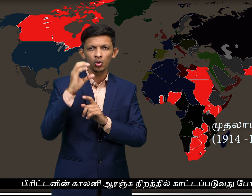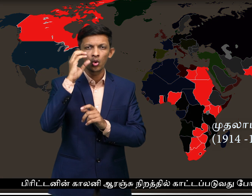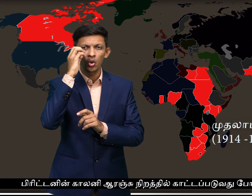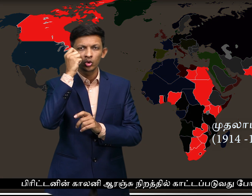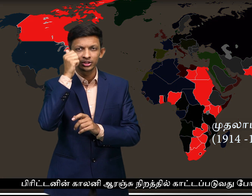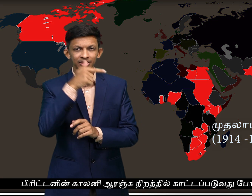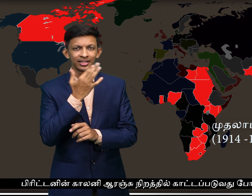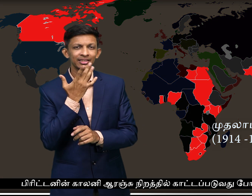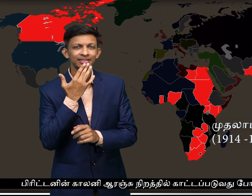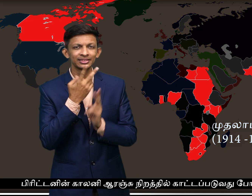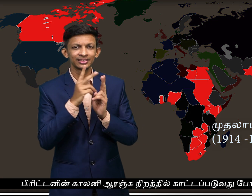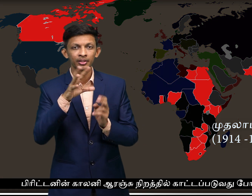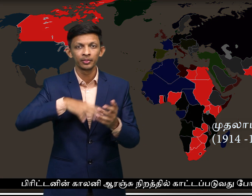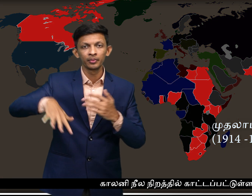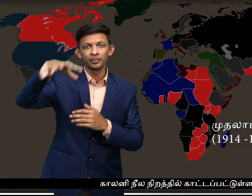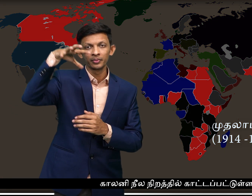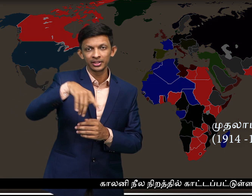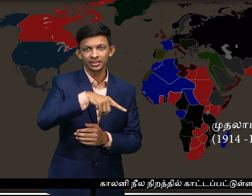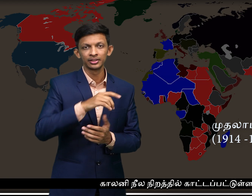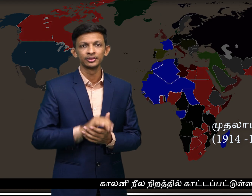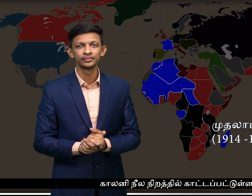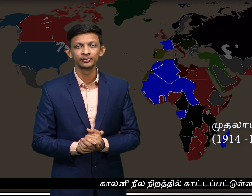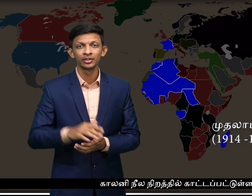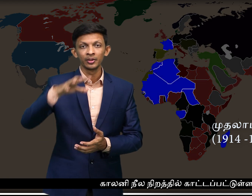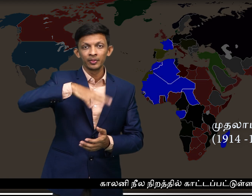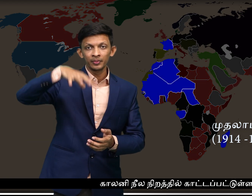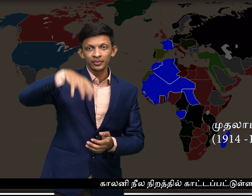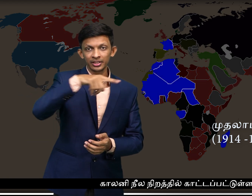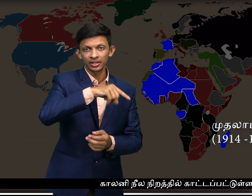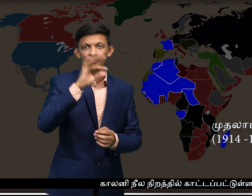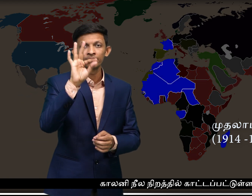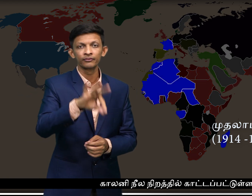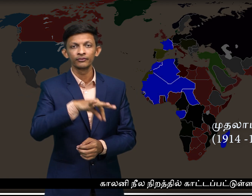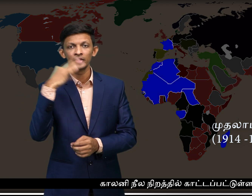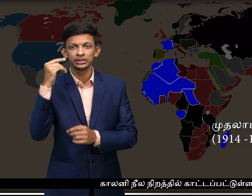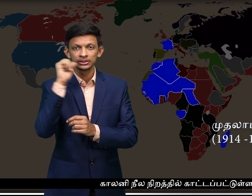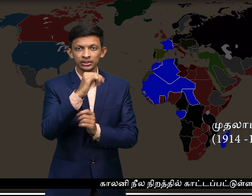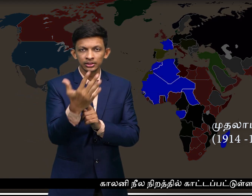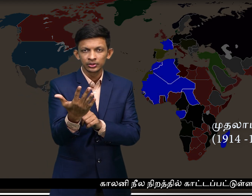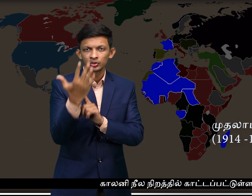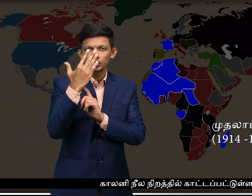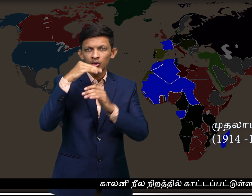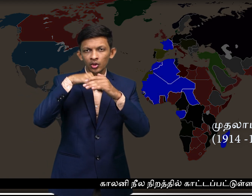நிறத்தில் காட்டப்பட்டுள்ளது. பிரான்சின் காலனி நீல நிறத்தில் காட்டப்பட்டுள்ளது.